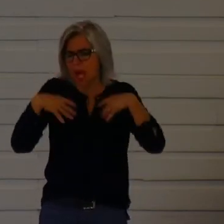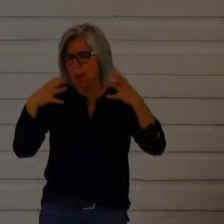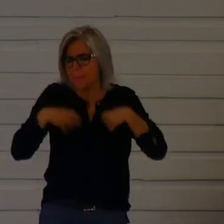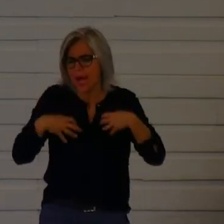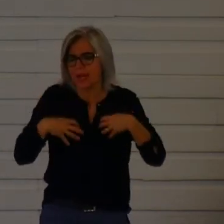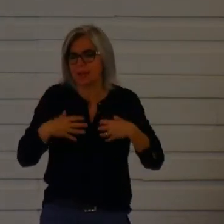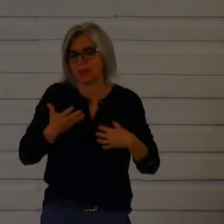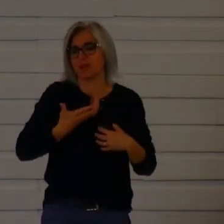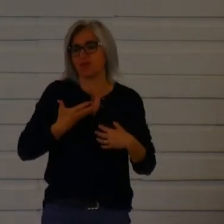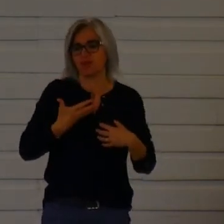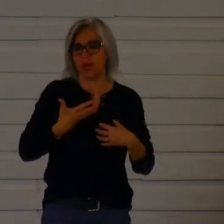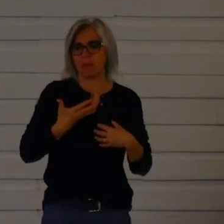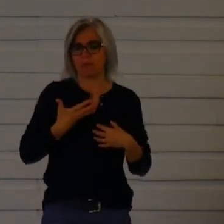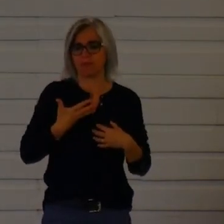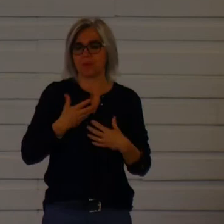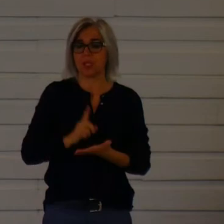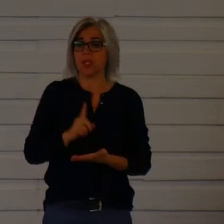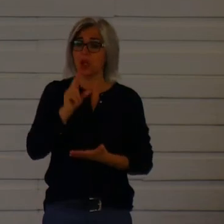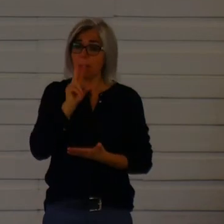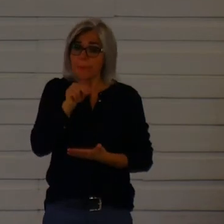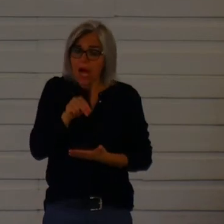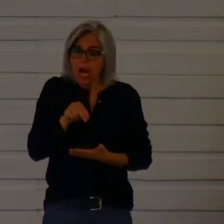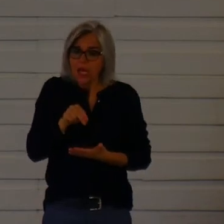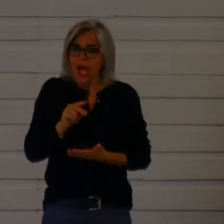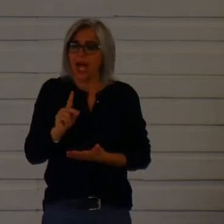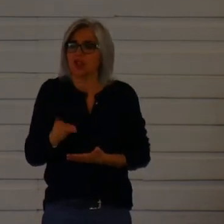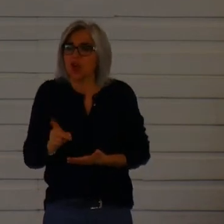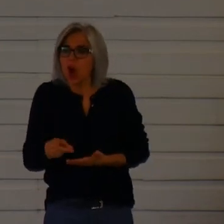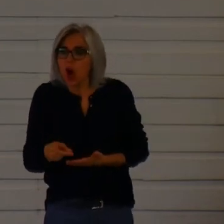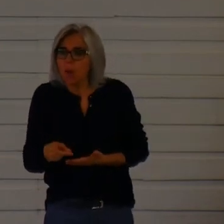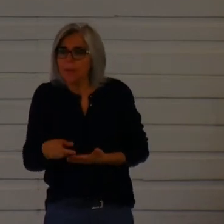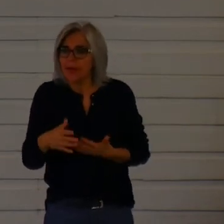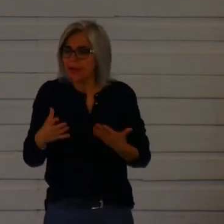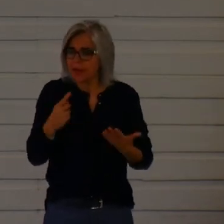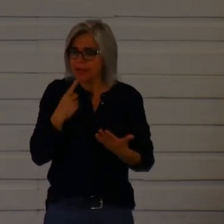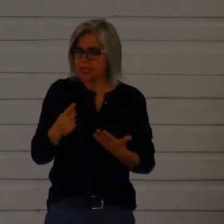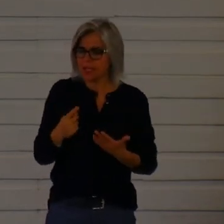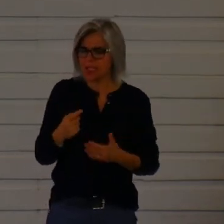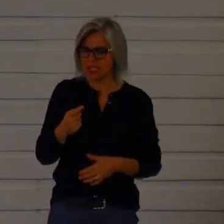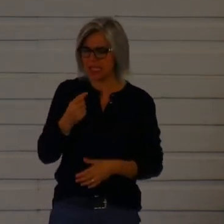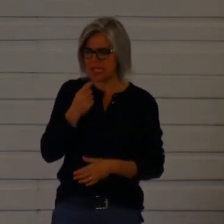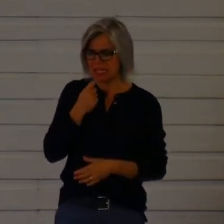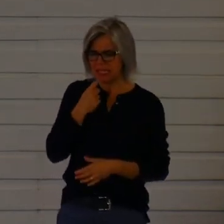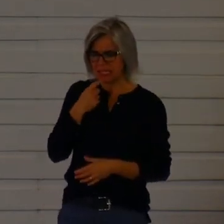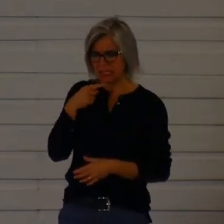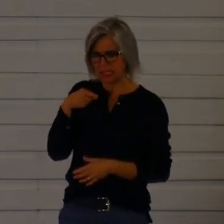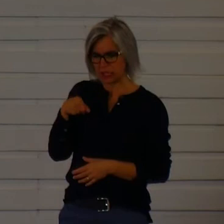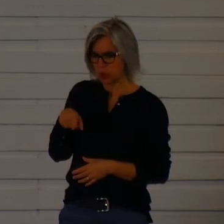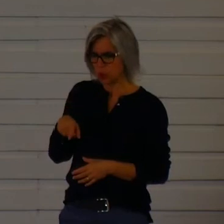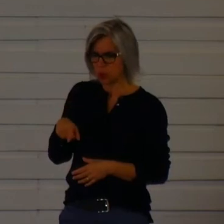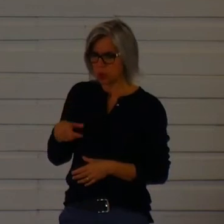chi è costui che oscura il mio disegno con le parole priva di conoscenza? Wow!